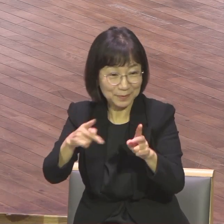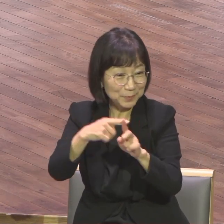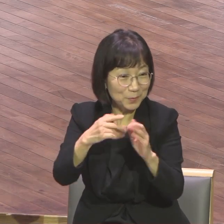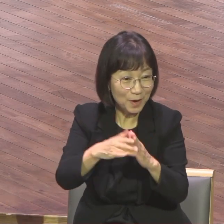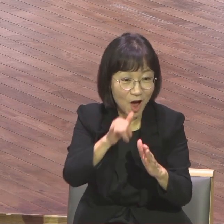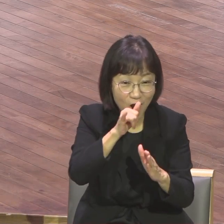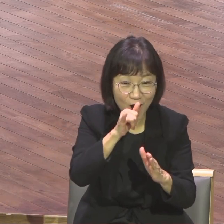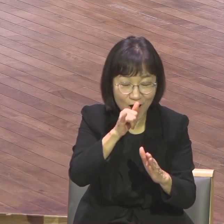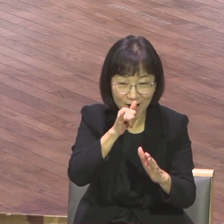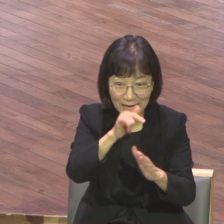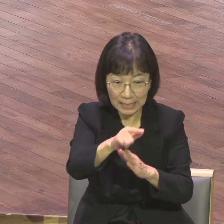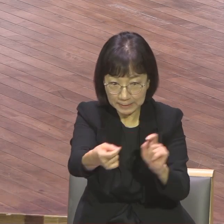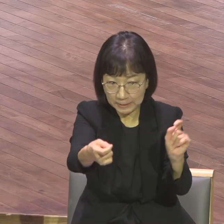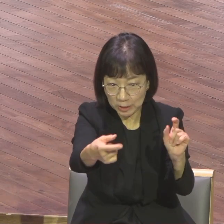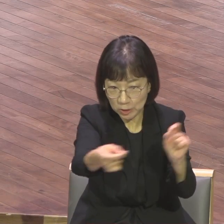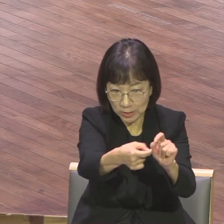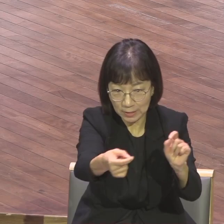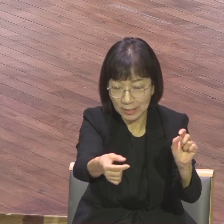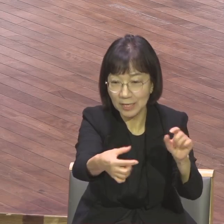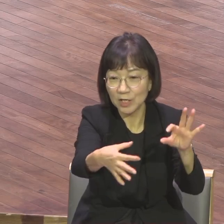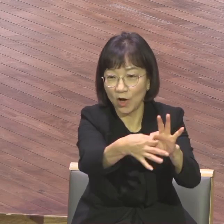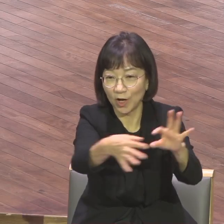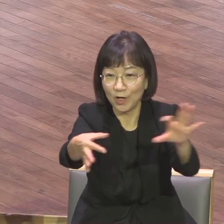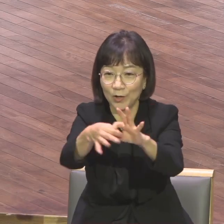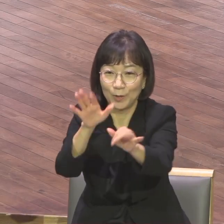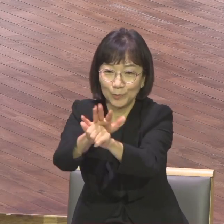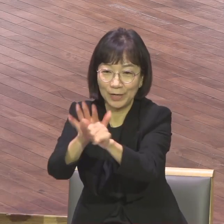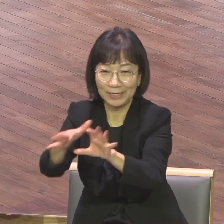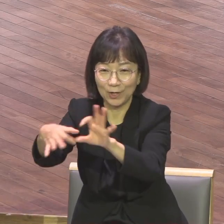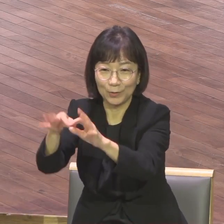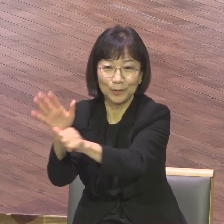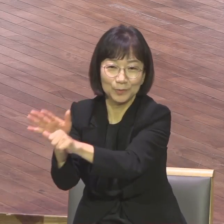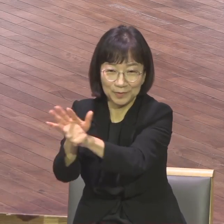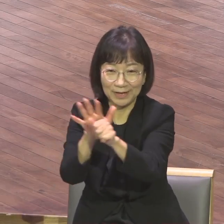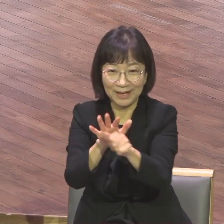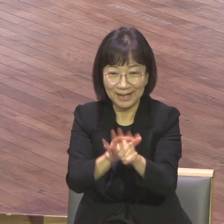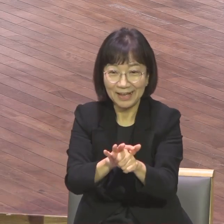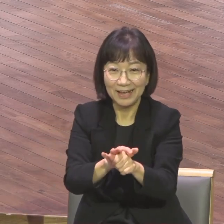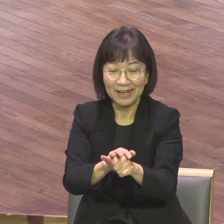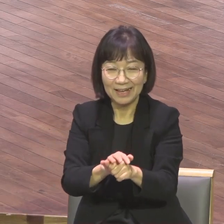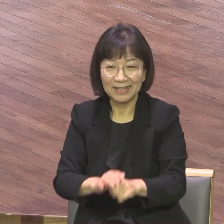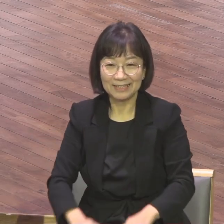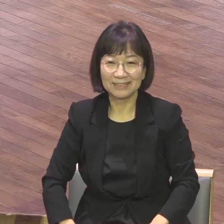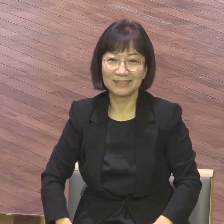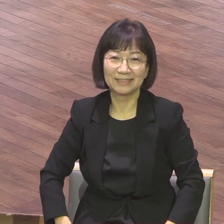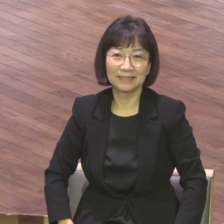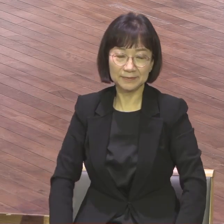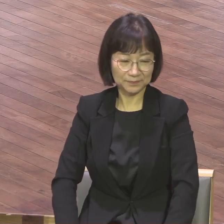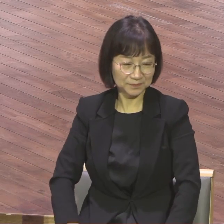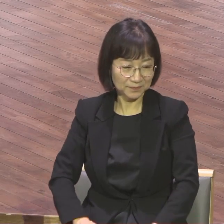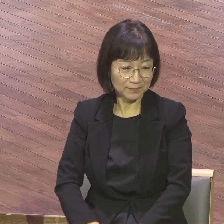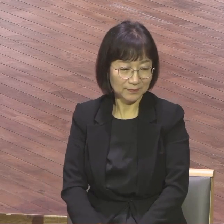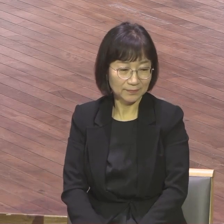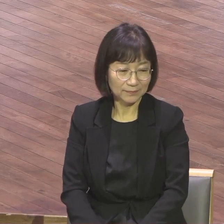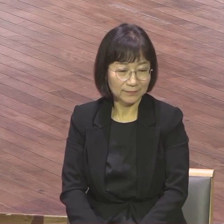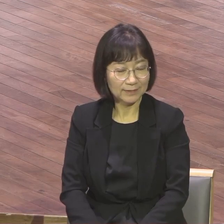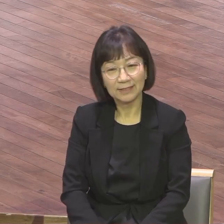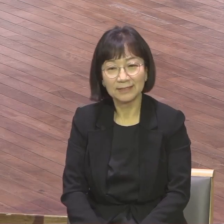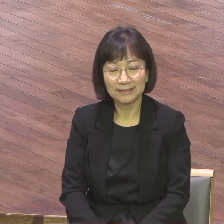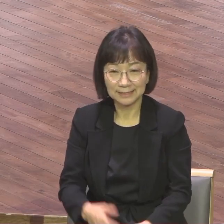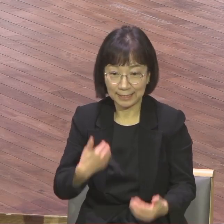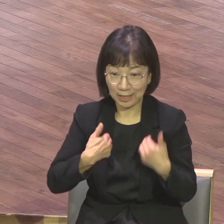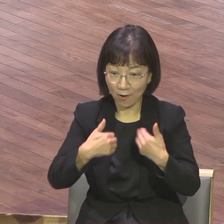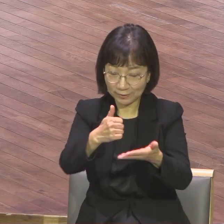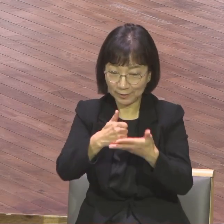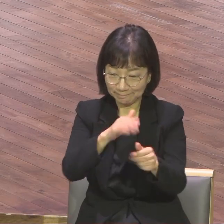저 해외도 다 심지어. 그렇기 때문에 다 있기 때문에 자다 가면 답을 딱 줄 수 있단 말이에요. 딱 영접시켜가지고 치유하고